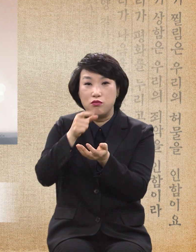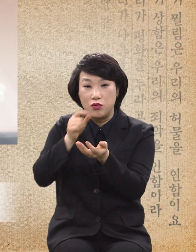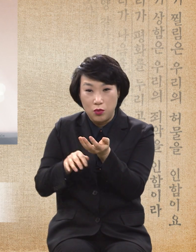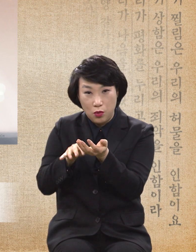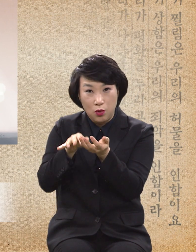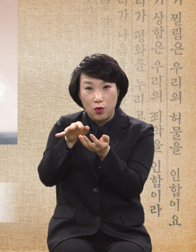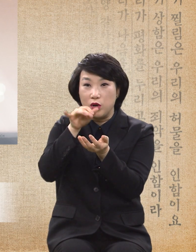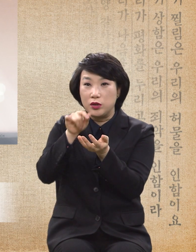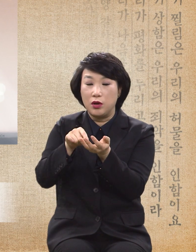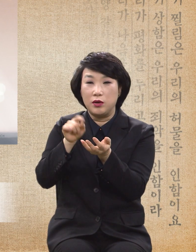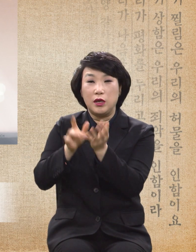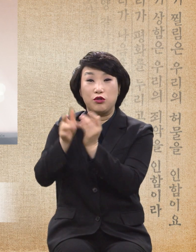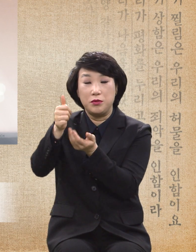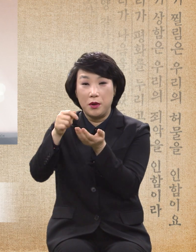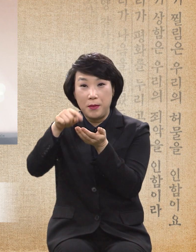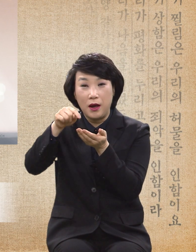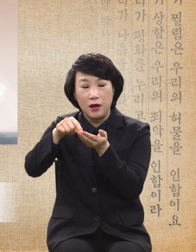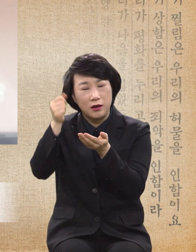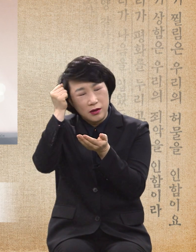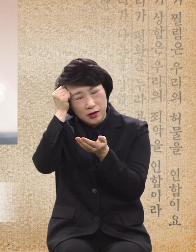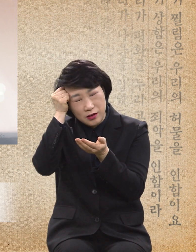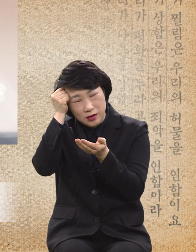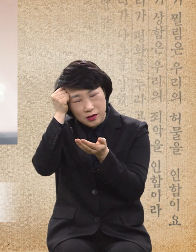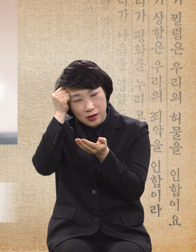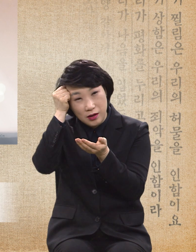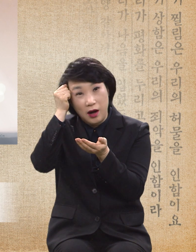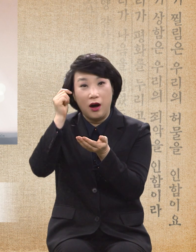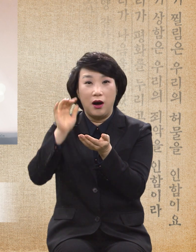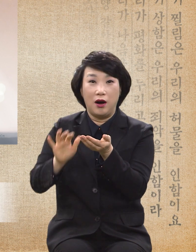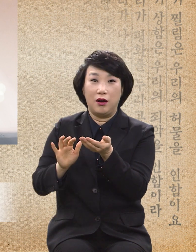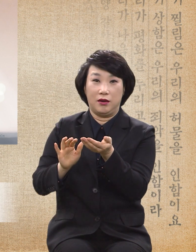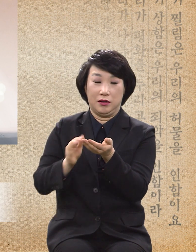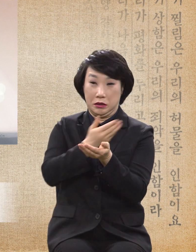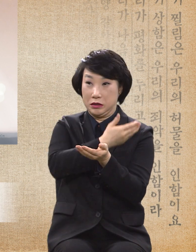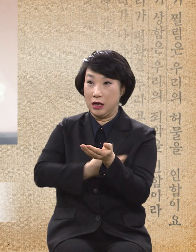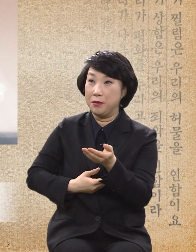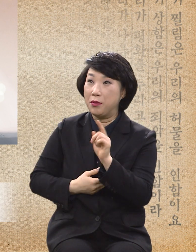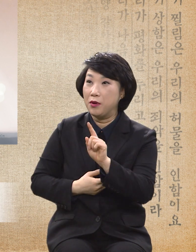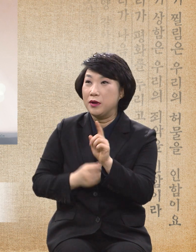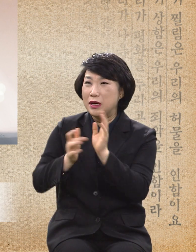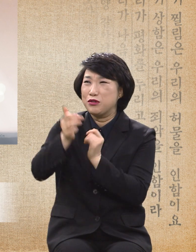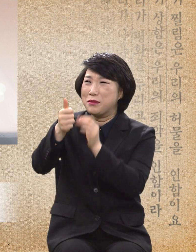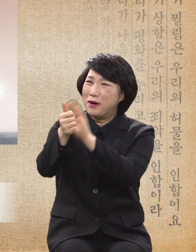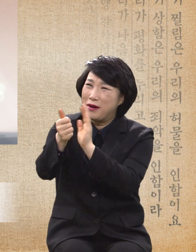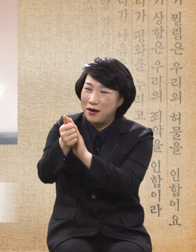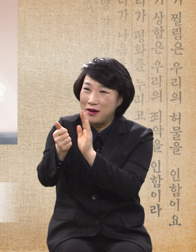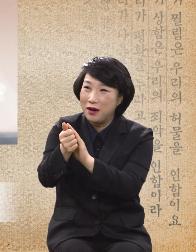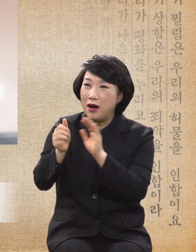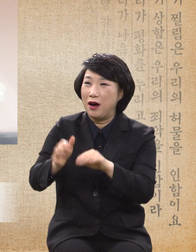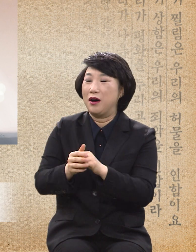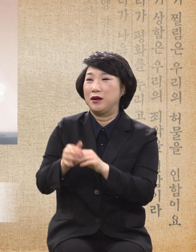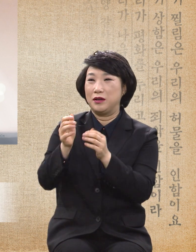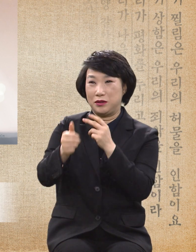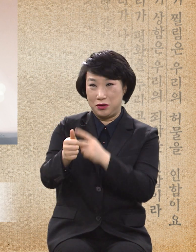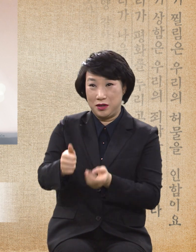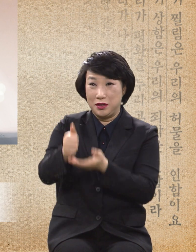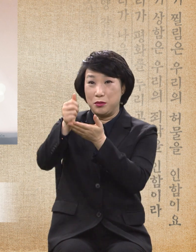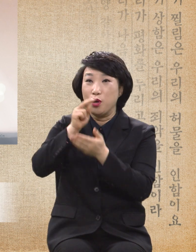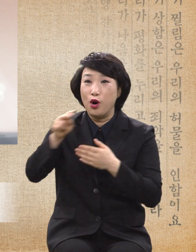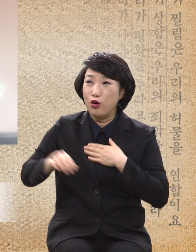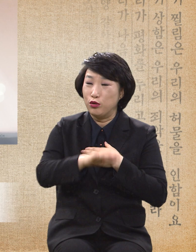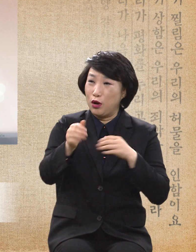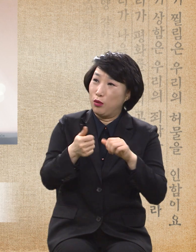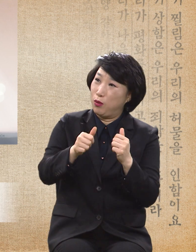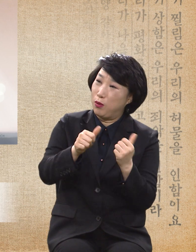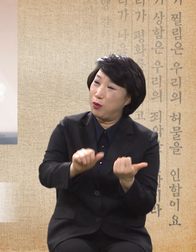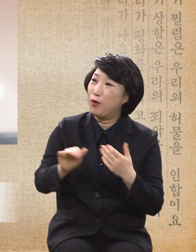되었더라. 예수께서는 고물에서 베개를 베시고 주무시더니 제자들이 깨우며 가로되 선생님이여 우리의